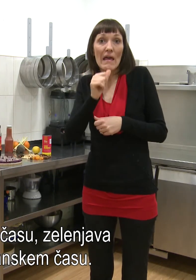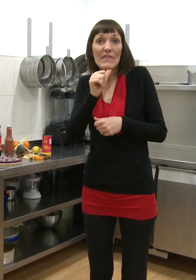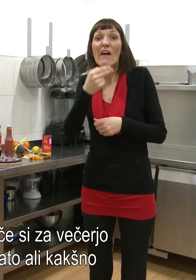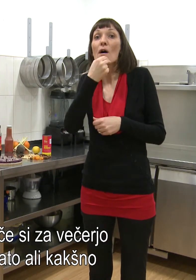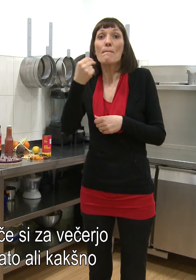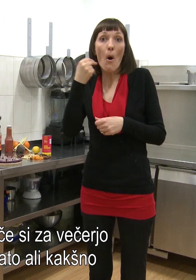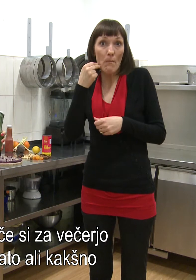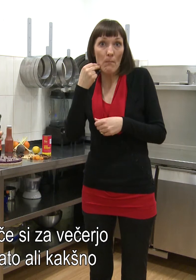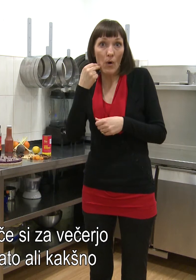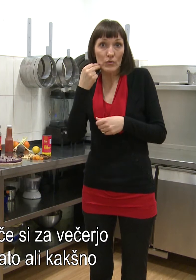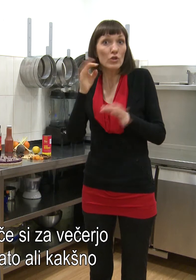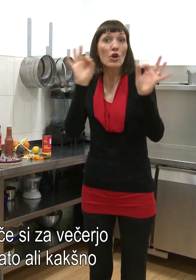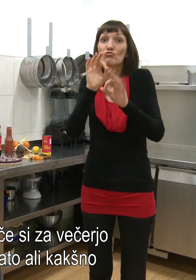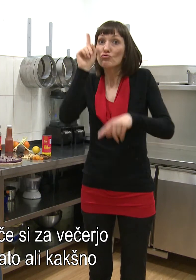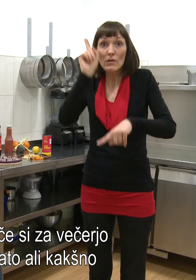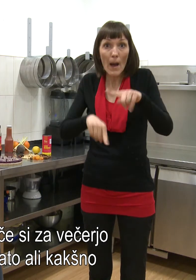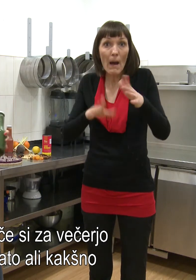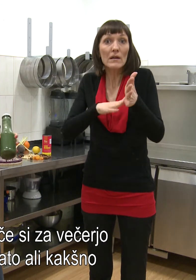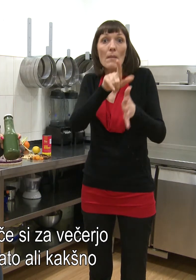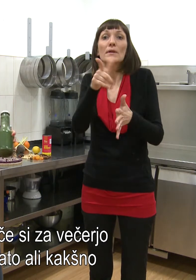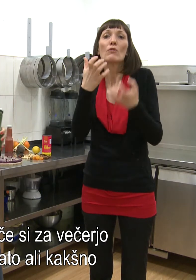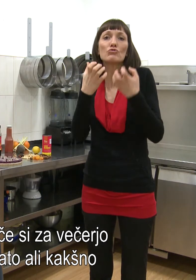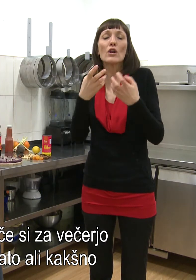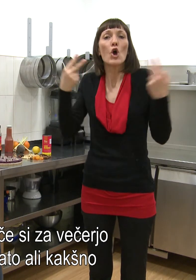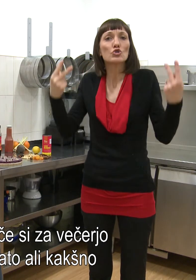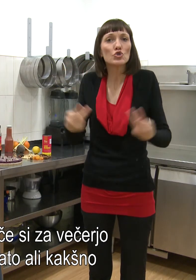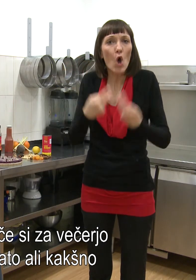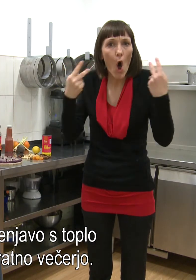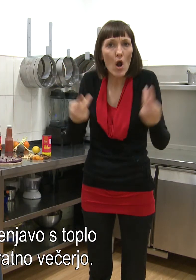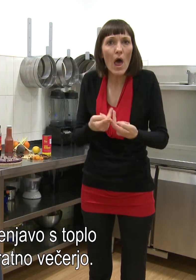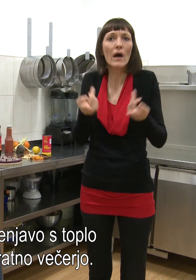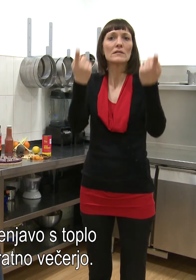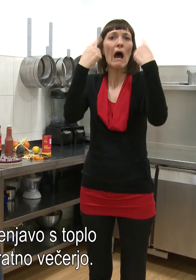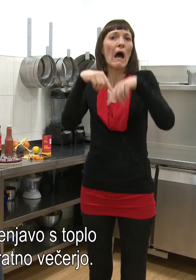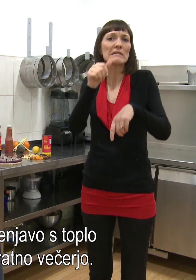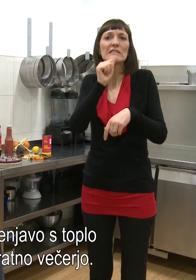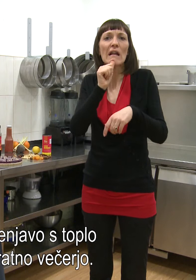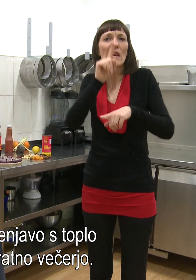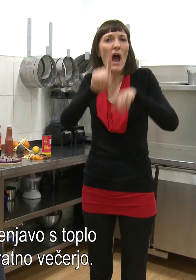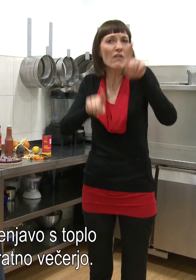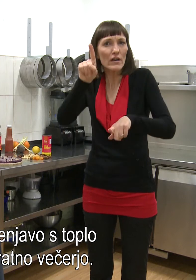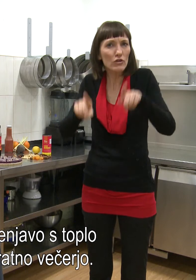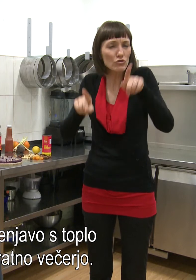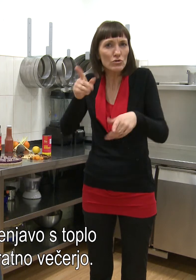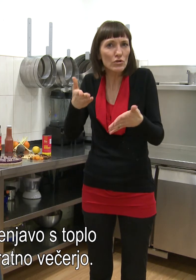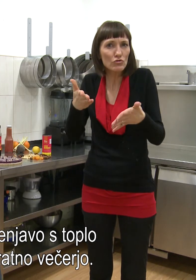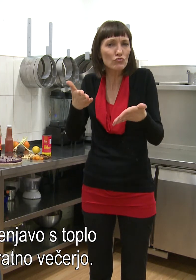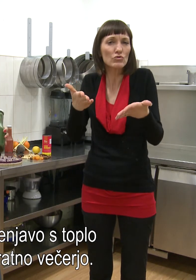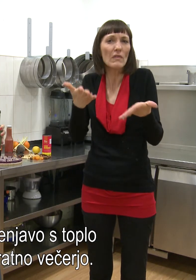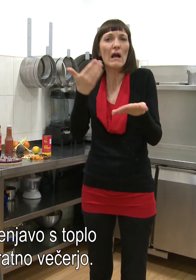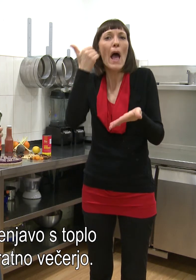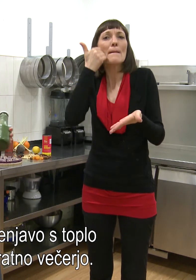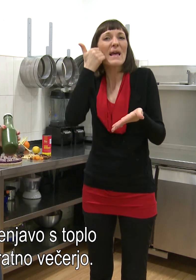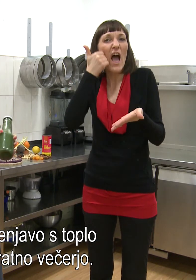popoldanskem. Nič ni narobe, če si na primer za večerjo privoščite solato ali neko narezano zelenjavo skupaj z neko